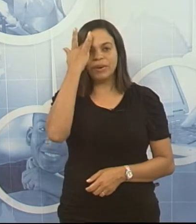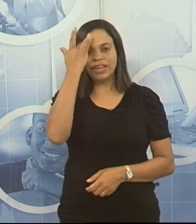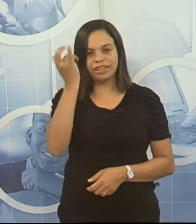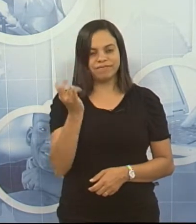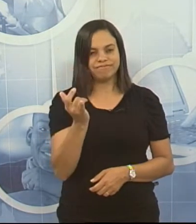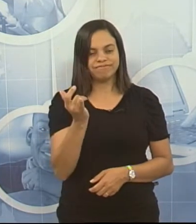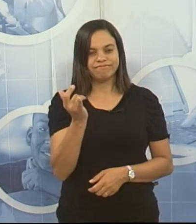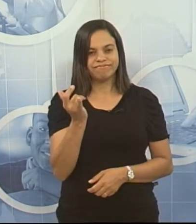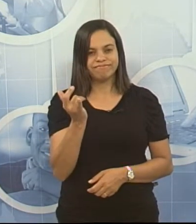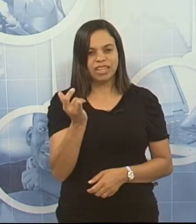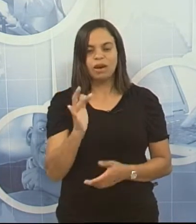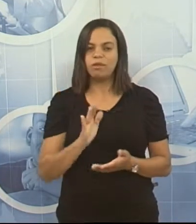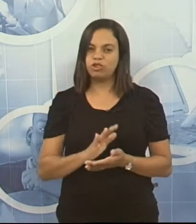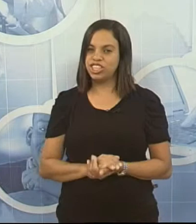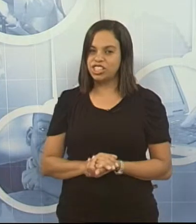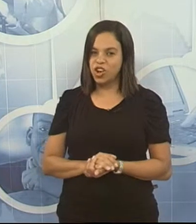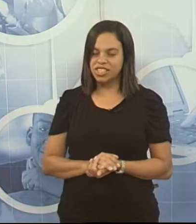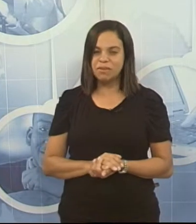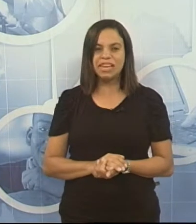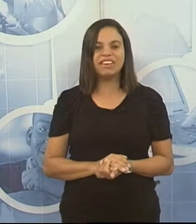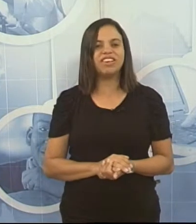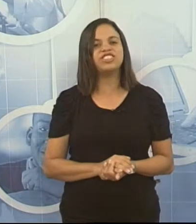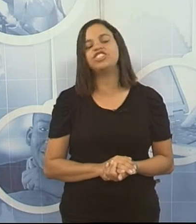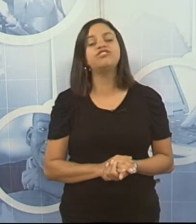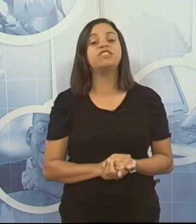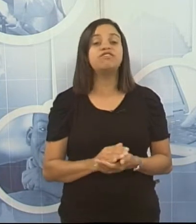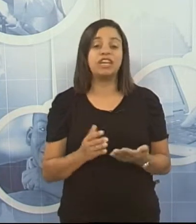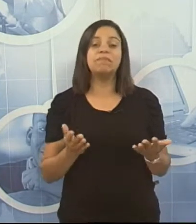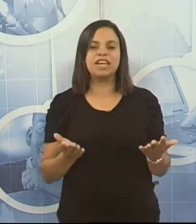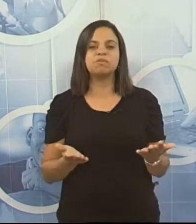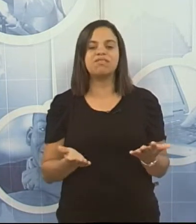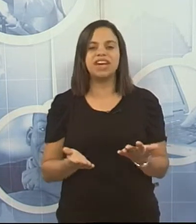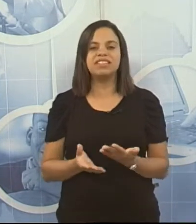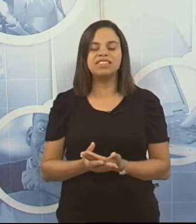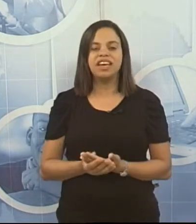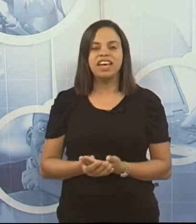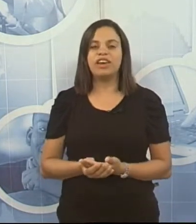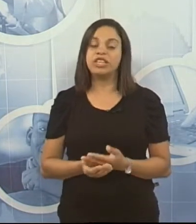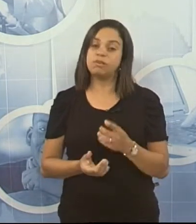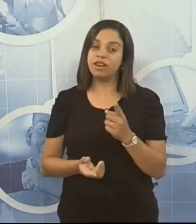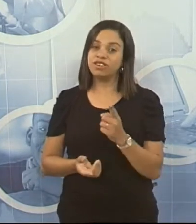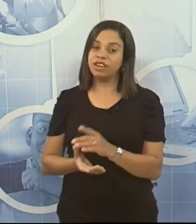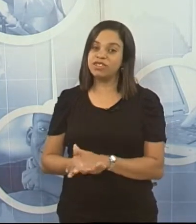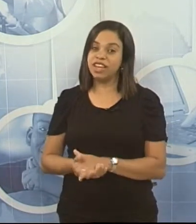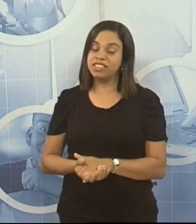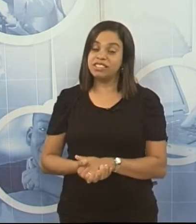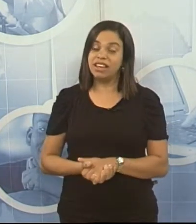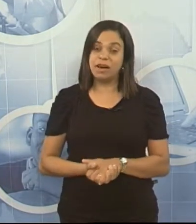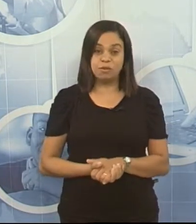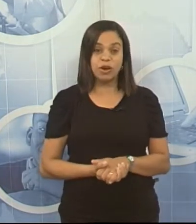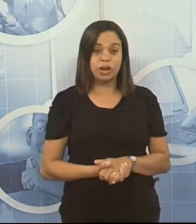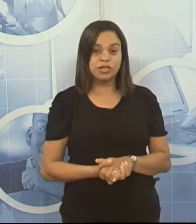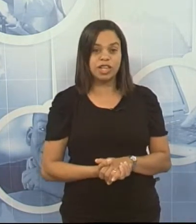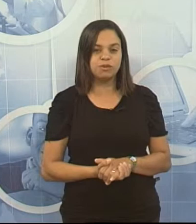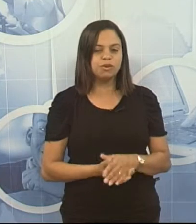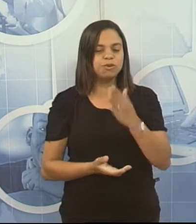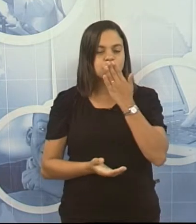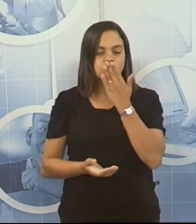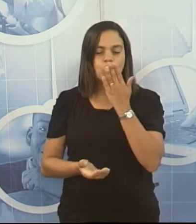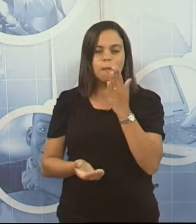amanhã. Por hoje é só. Semana que vem a gente se vê mais uma vez. E eu espero encontrar vocês em mais um programa Sinais do Mundo. Um